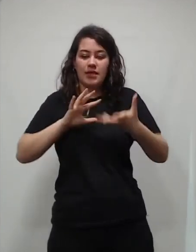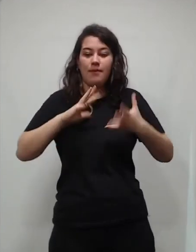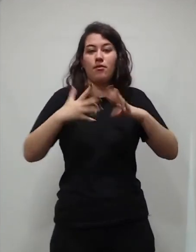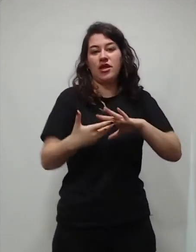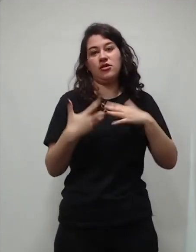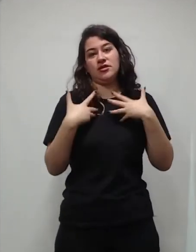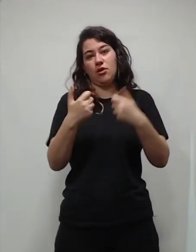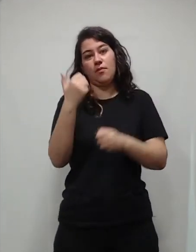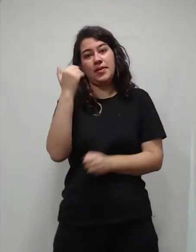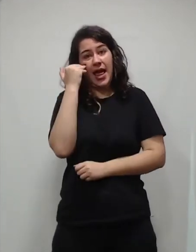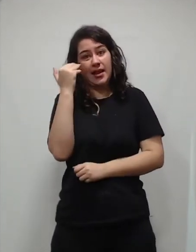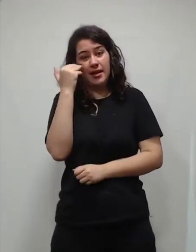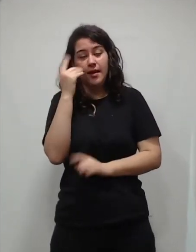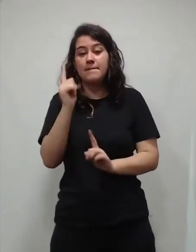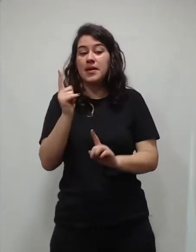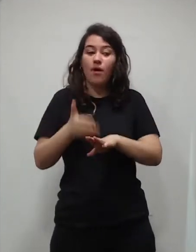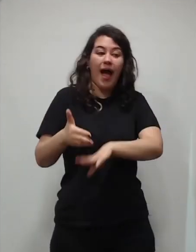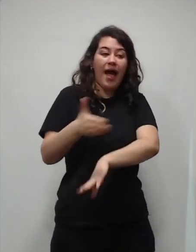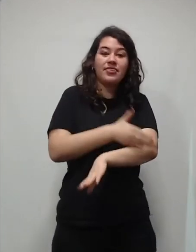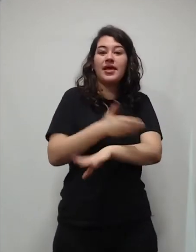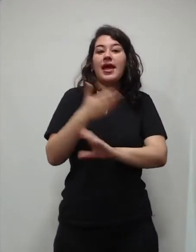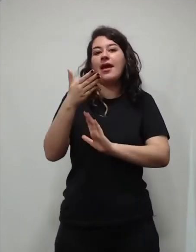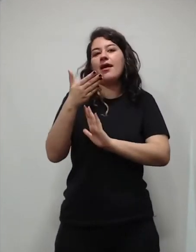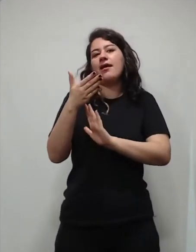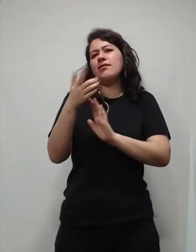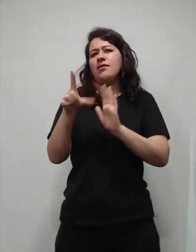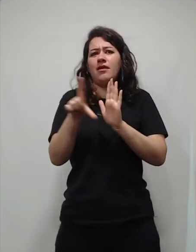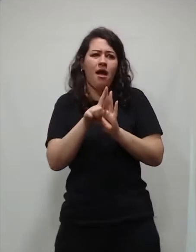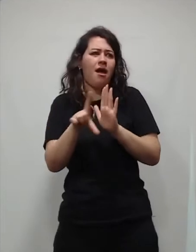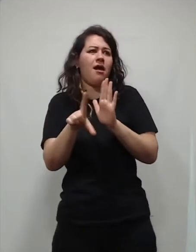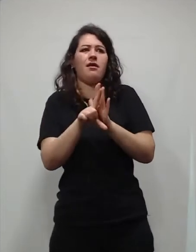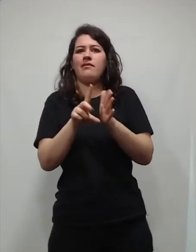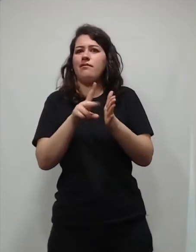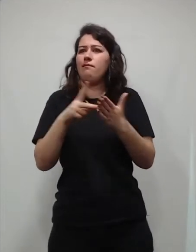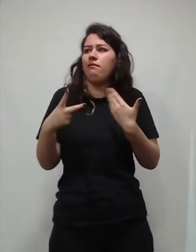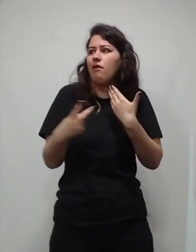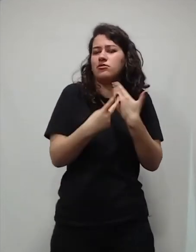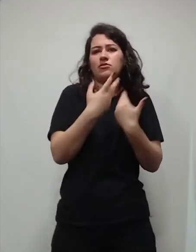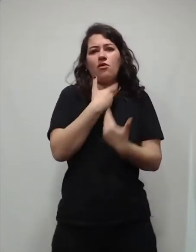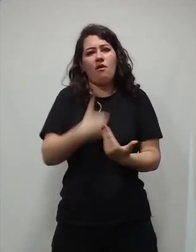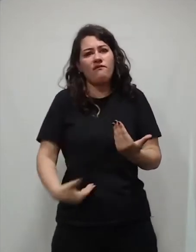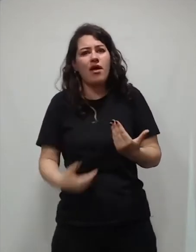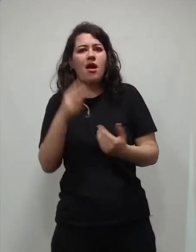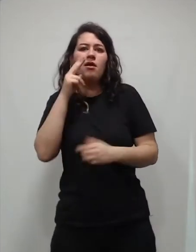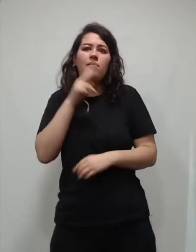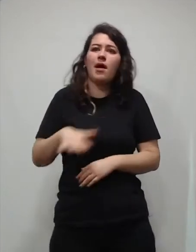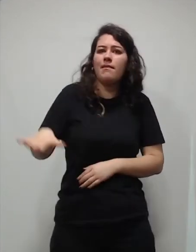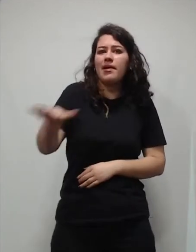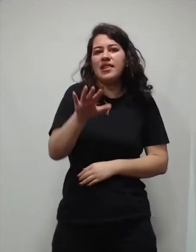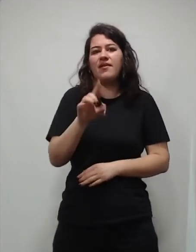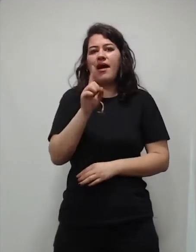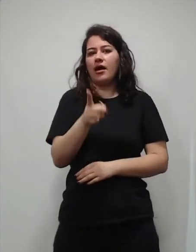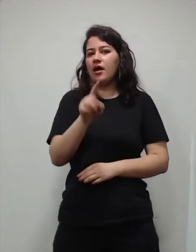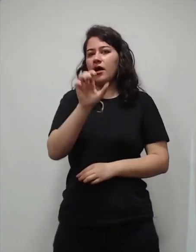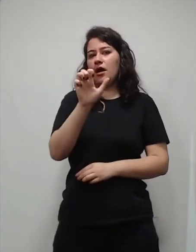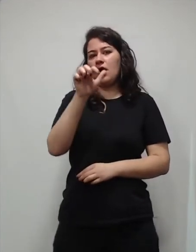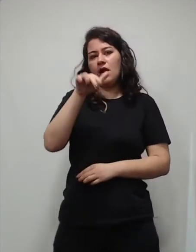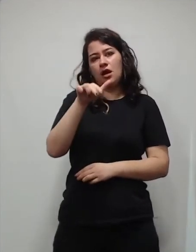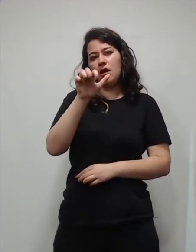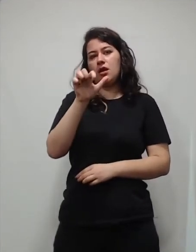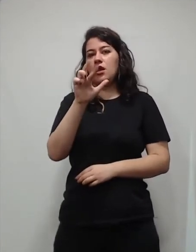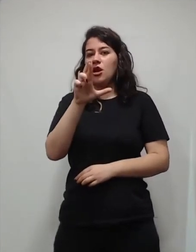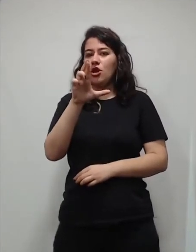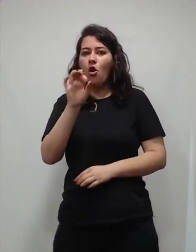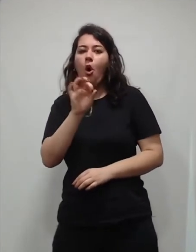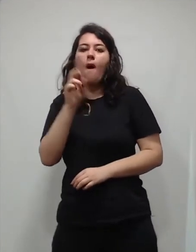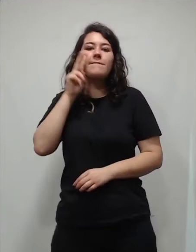de salud mental. Así como hablamos de leyes, de política pública con perspectiva de género, con perspectiva de